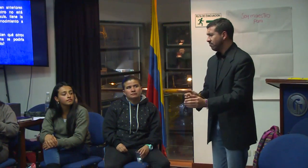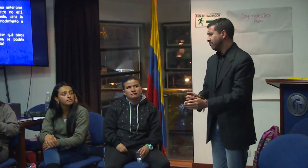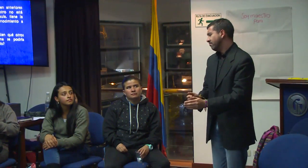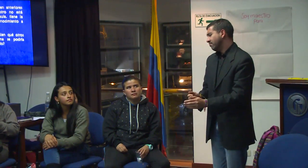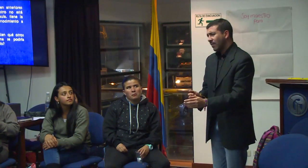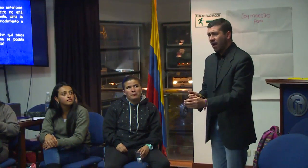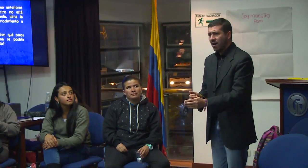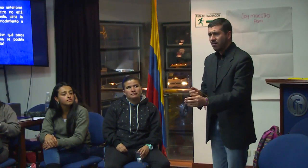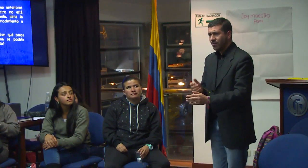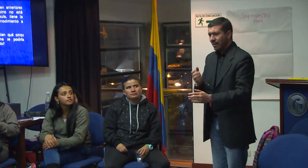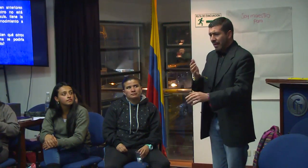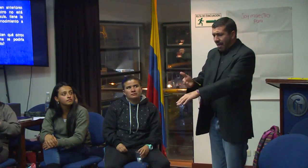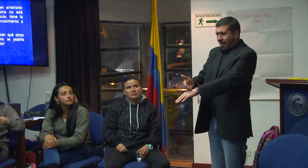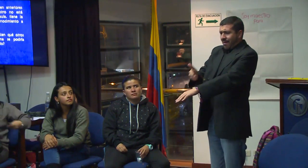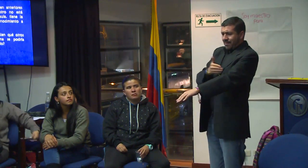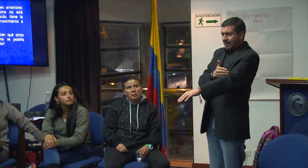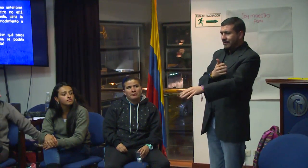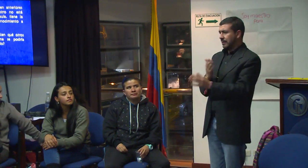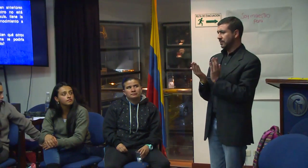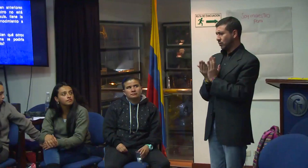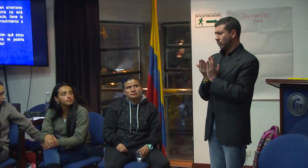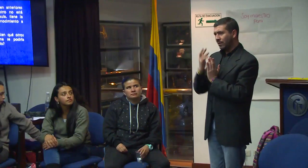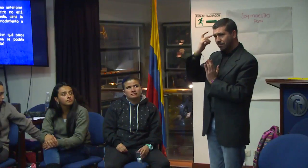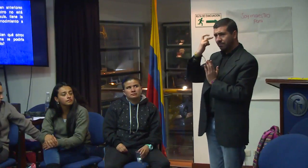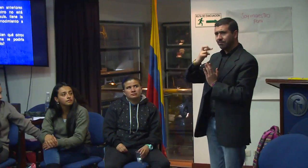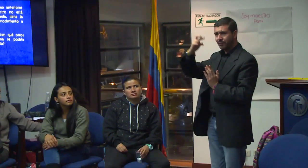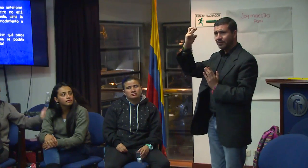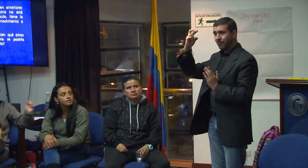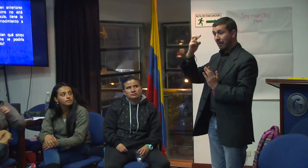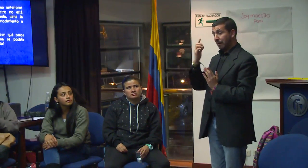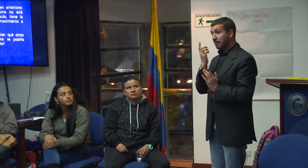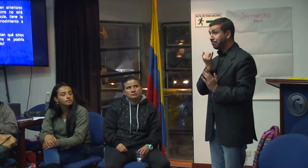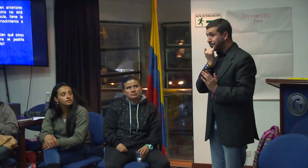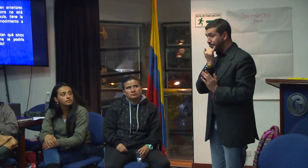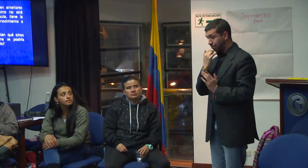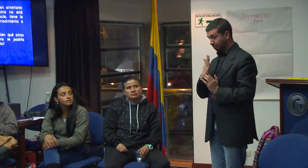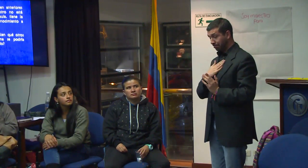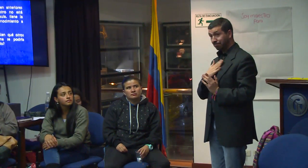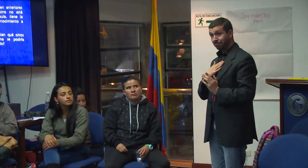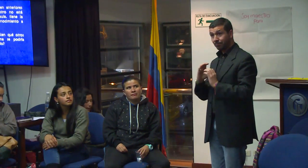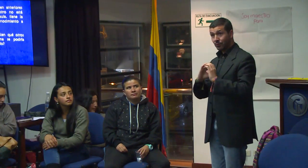la formación que han brindado los maestros a las personas sordas desde su niñez.